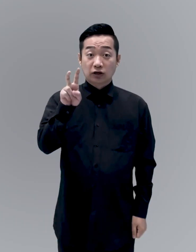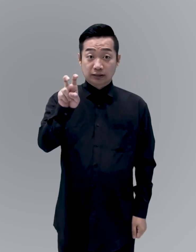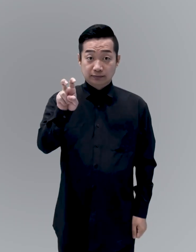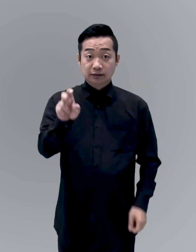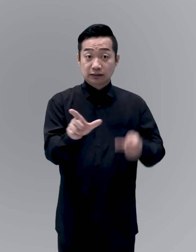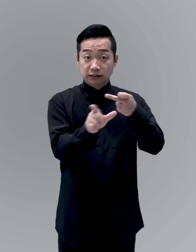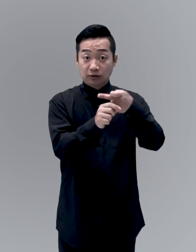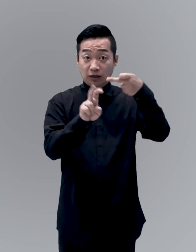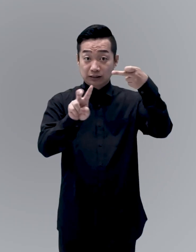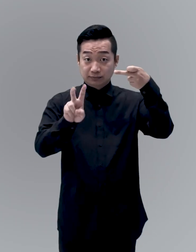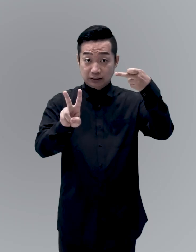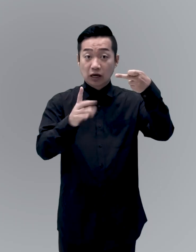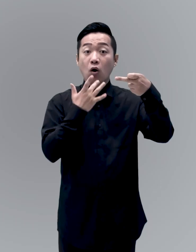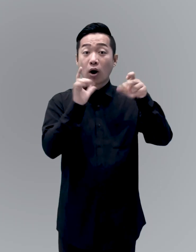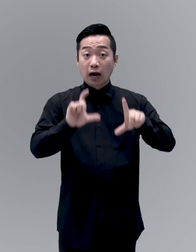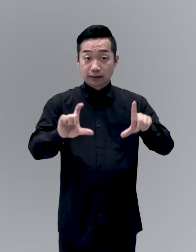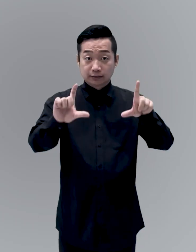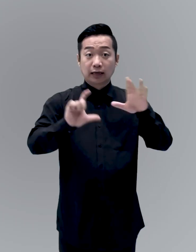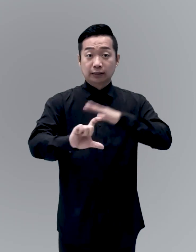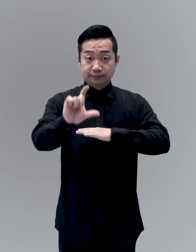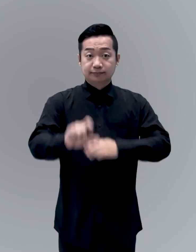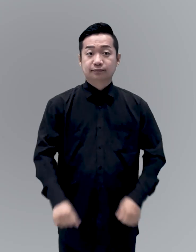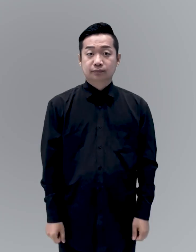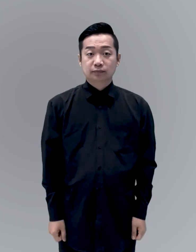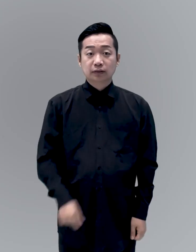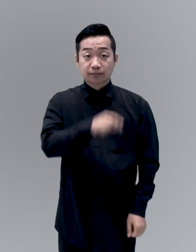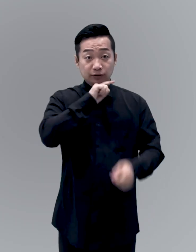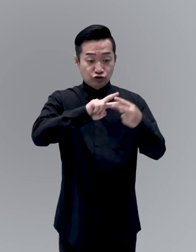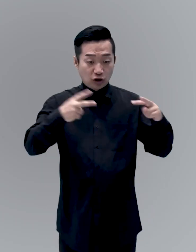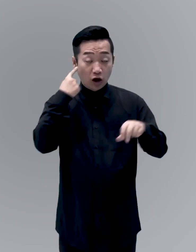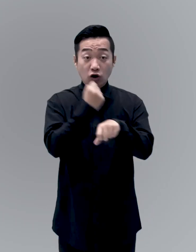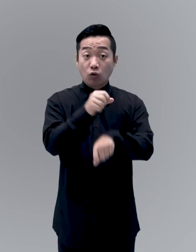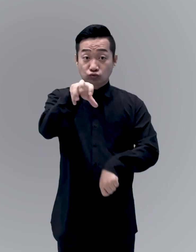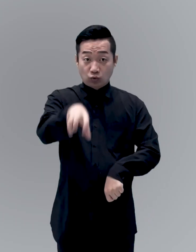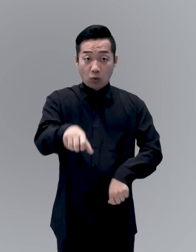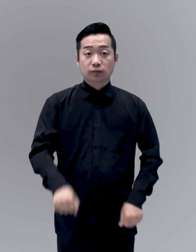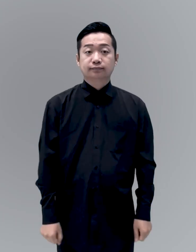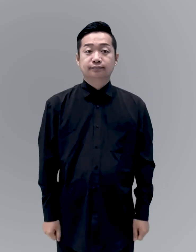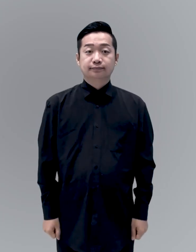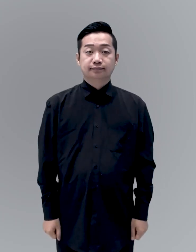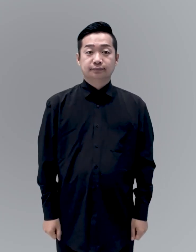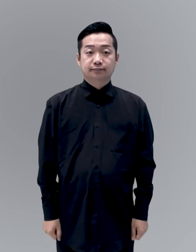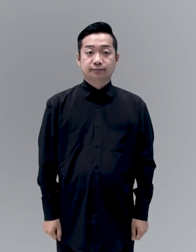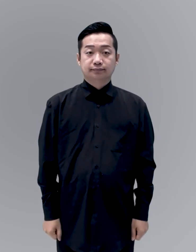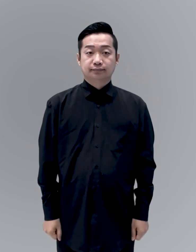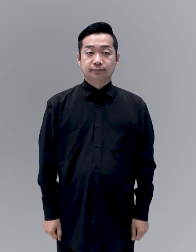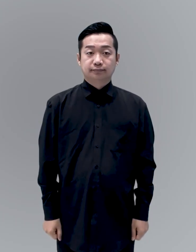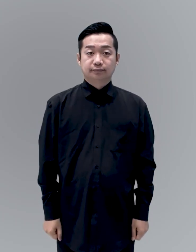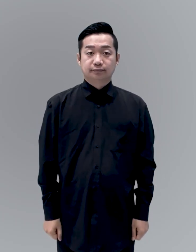2020년 12월 22일 화요일 오전 유전자 연구소.